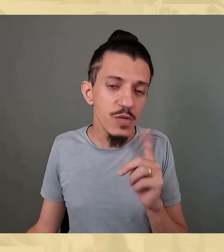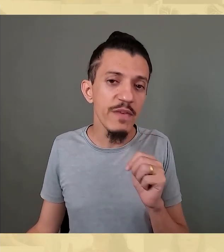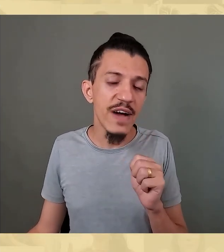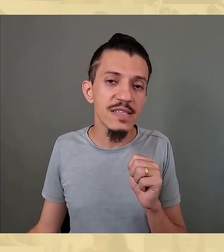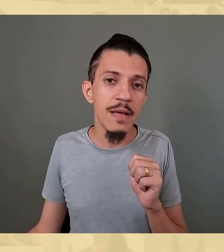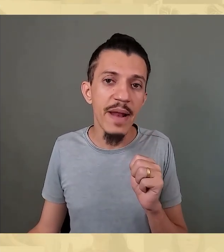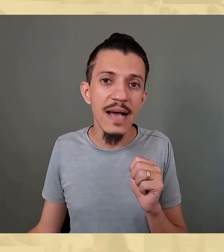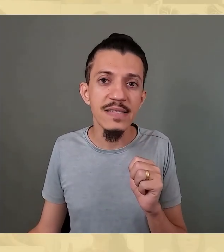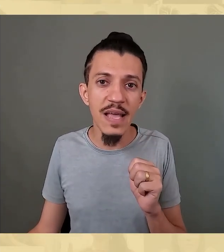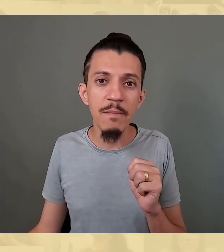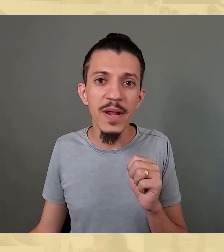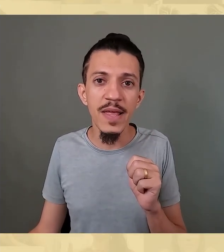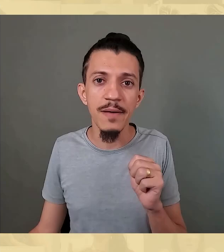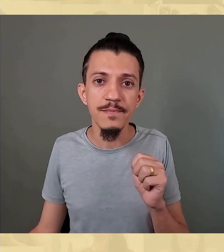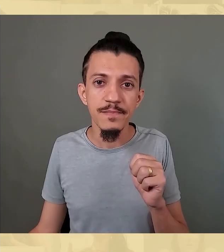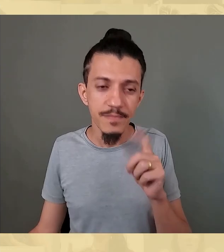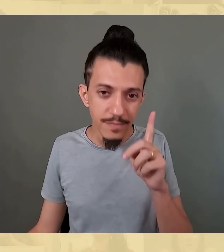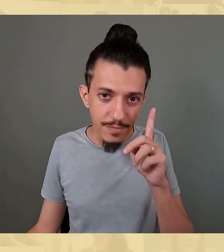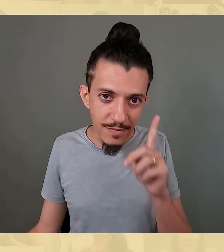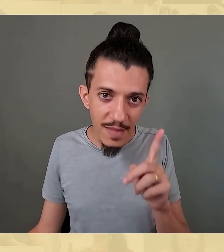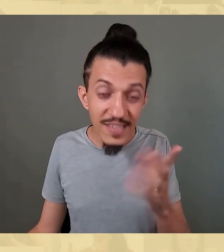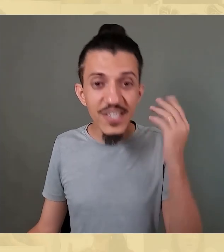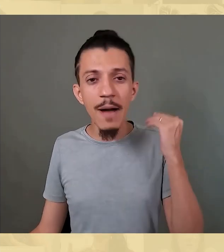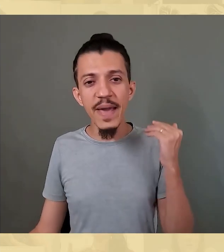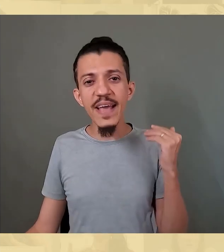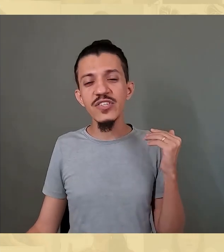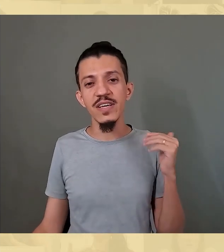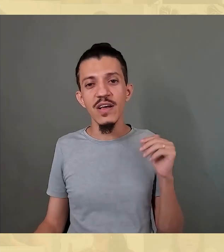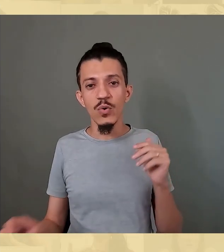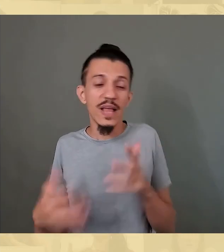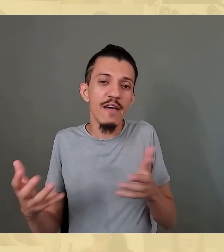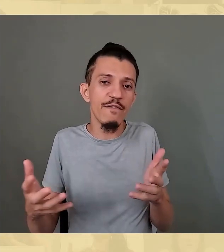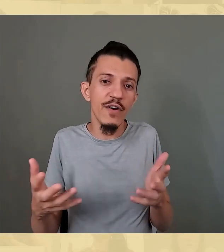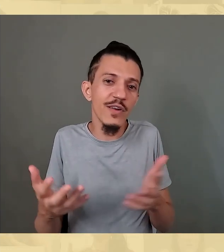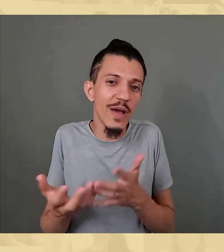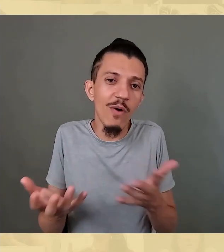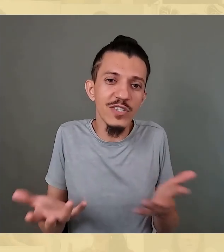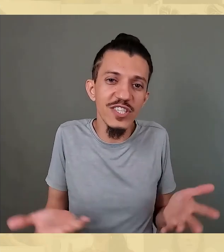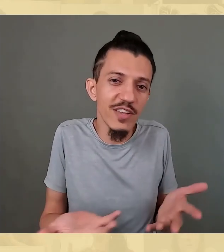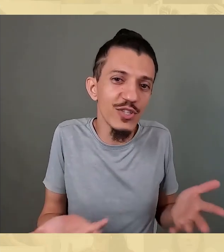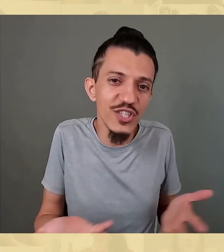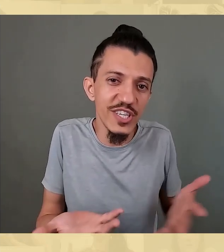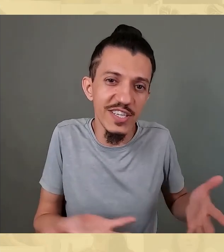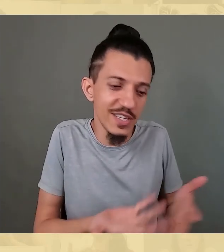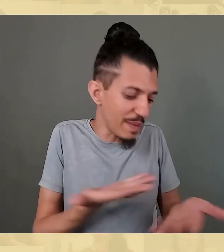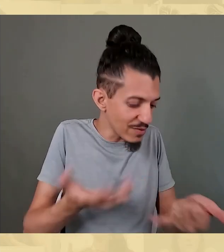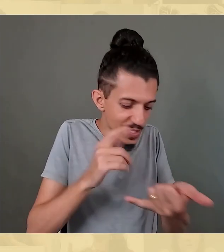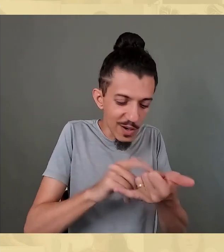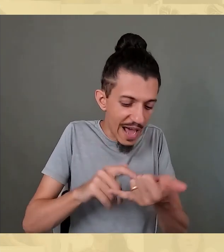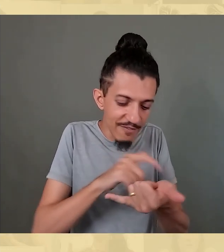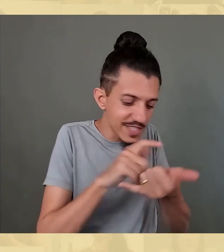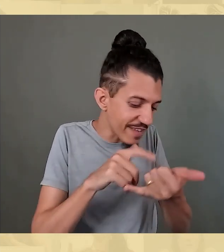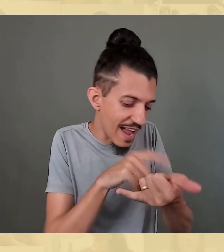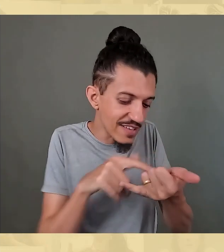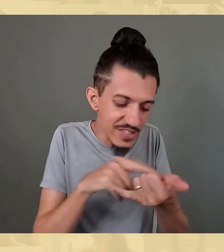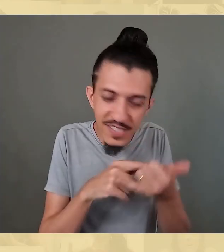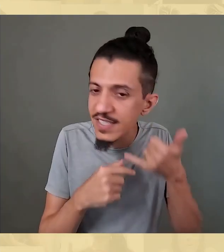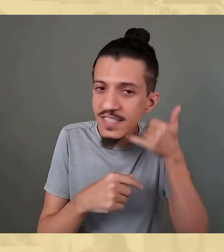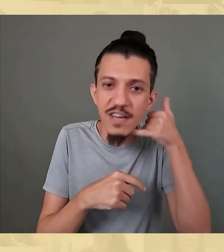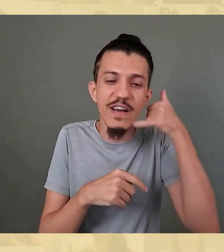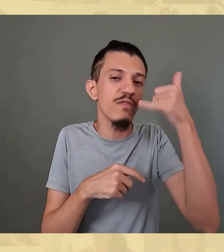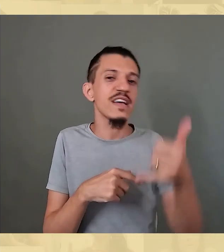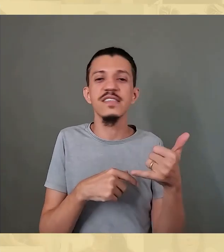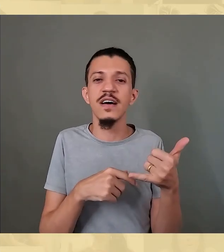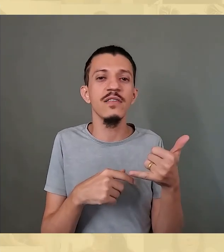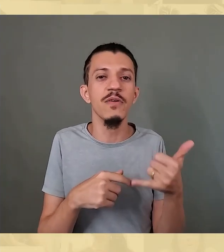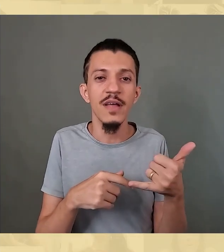Isso me faz lembrar sempre que, antigamente, o telefone não é igual a gente tem hoje em dia. A gente pega o celular, você vai lá, diz que você já